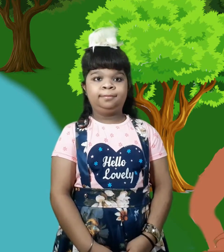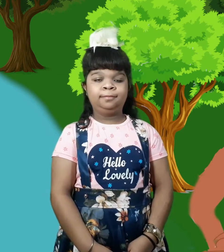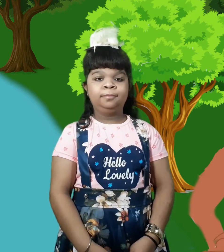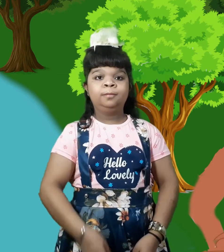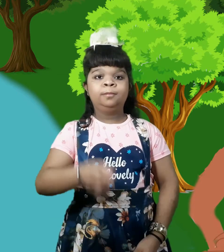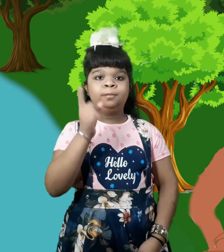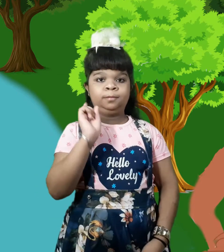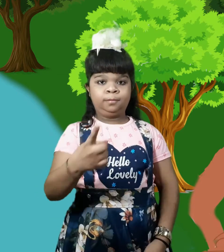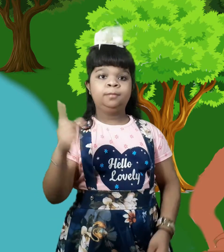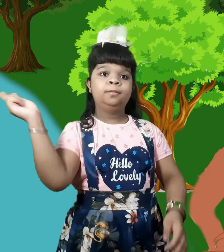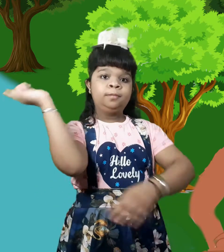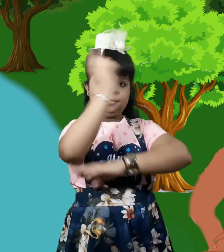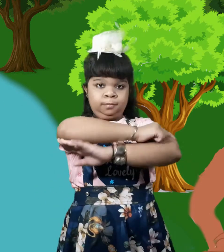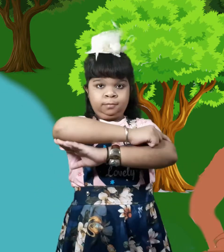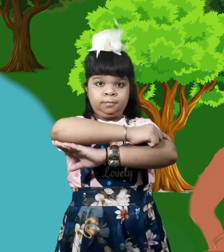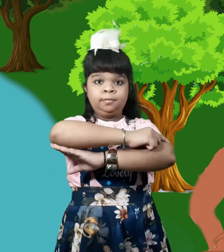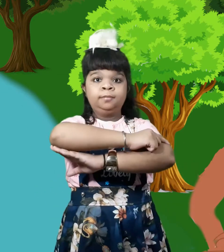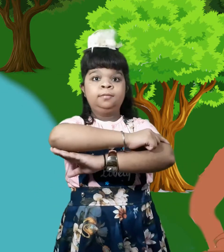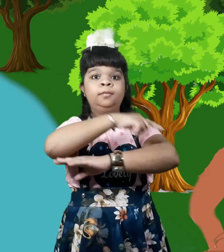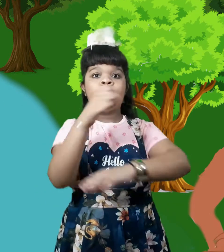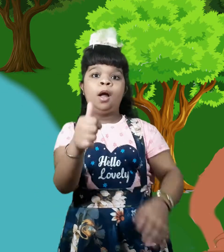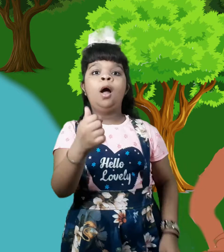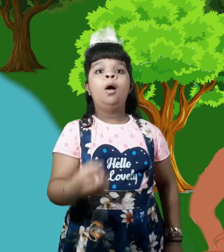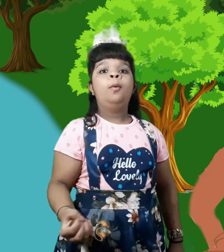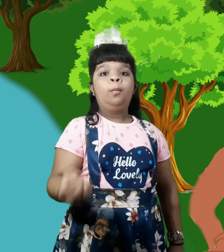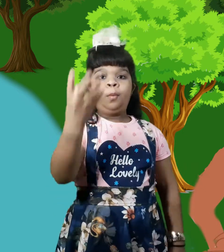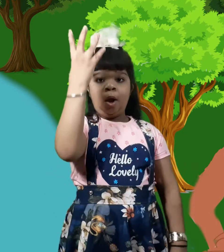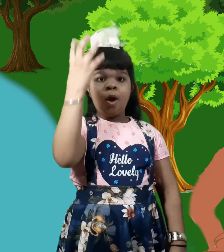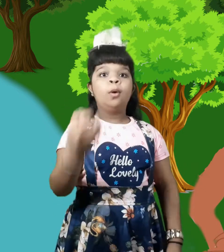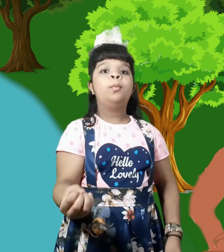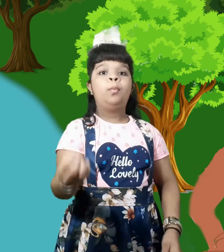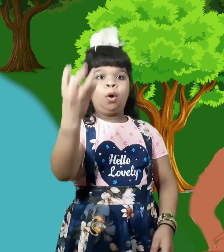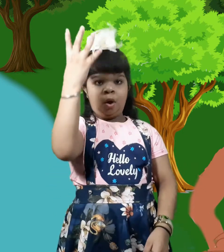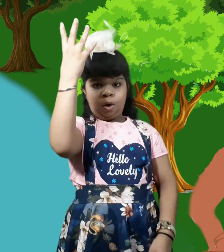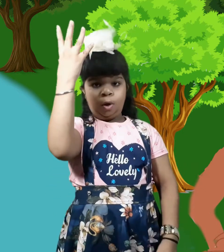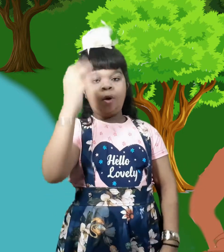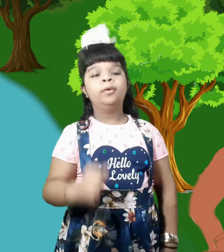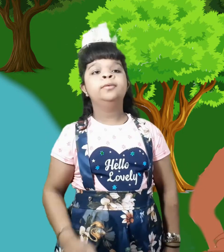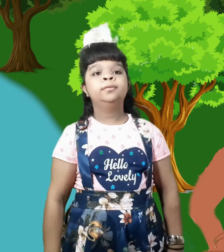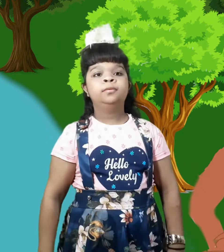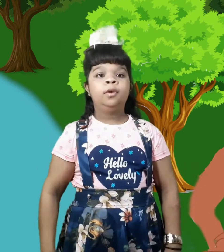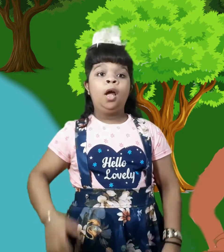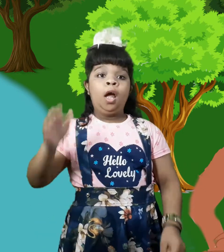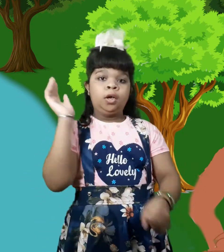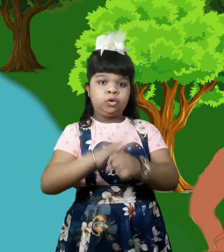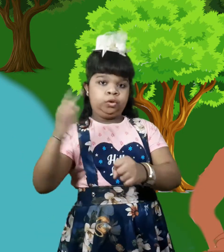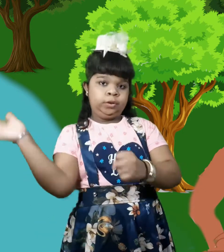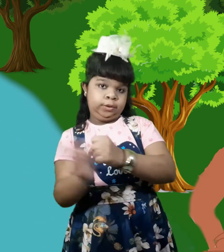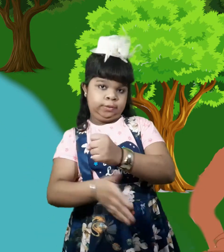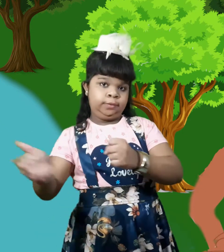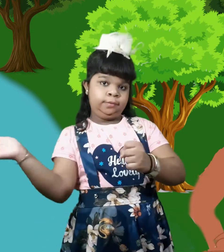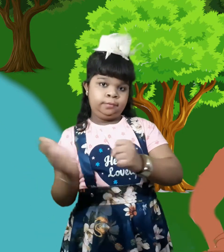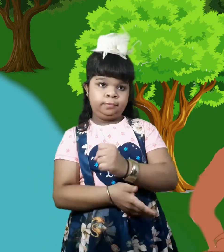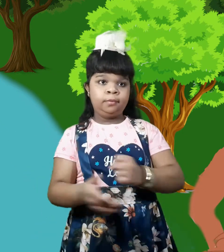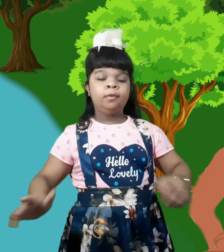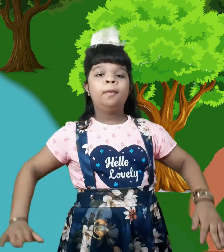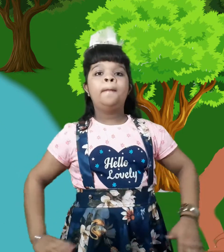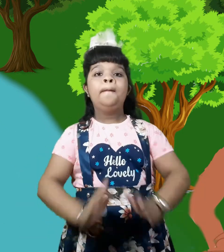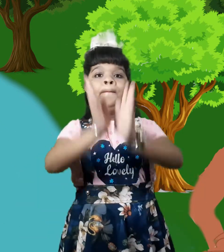एक दिन वह सुबह सुबह लकड़ी काटने को जंगल में